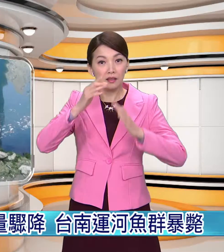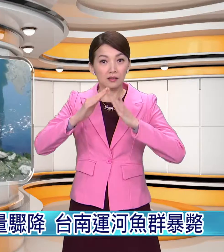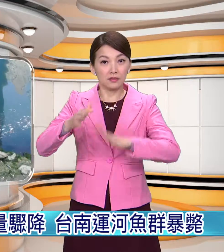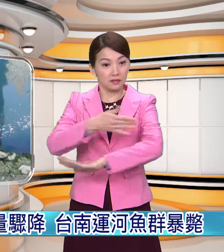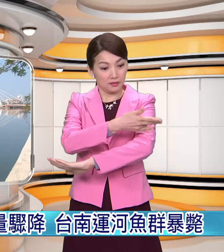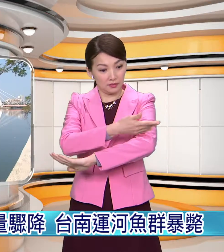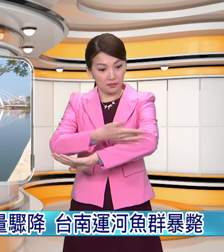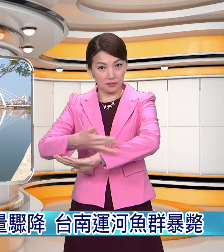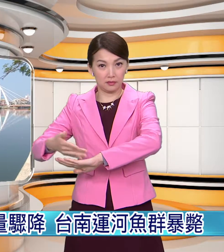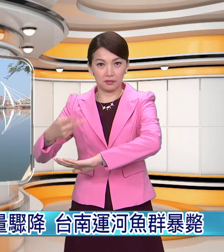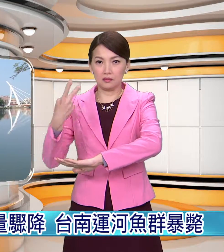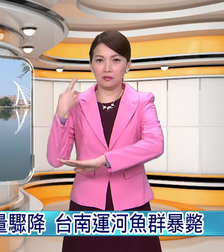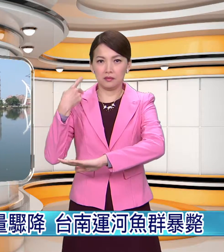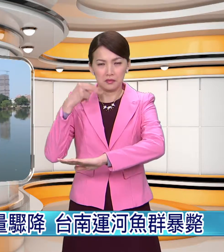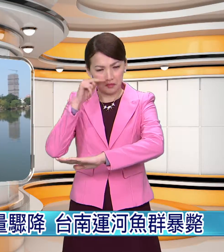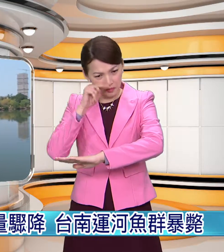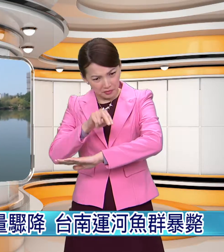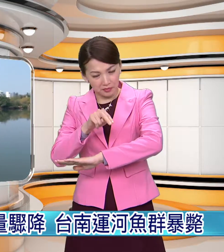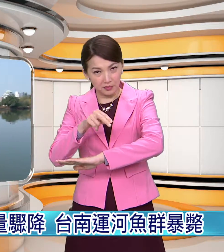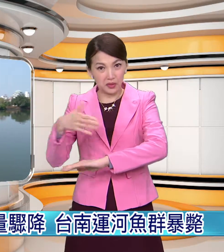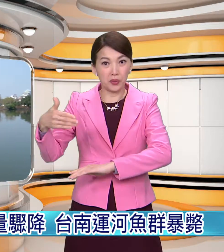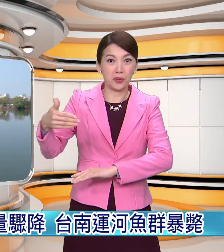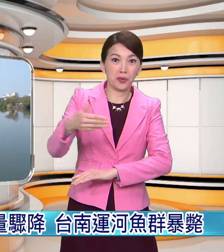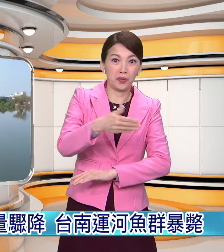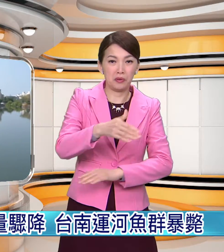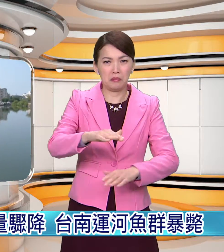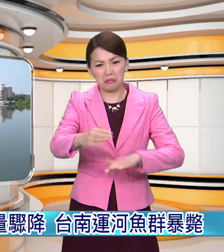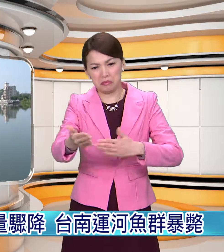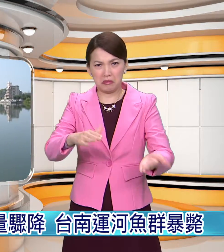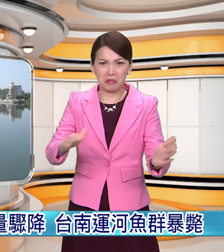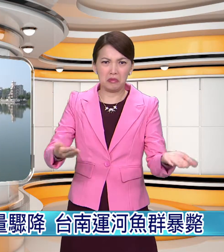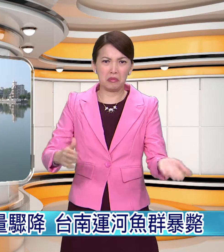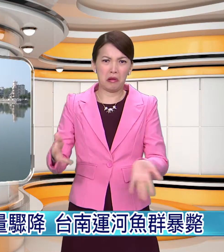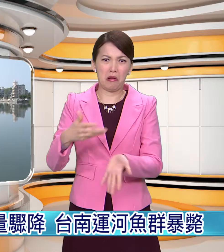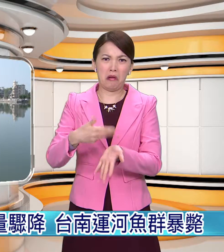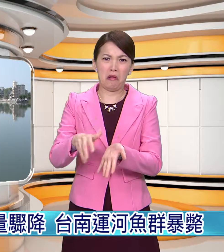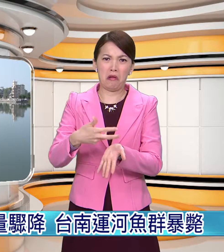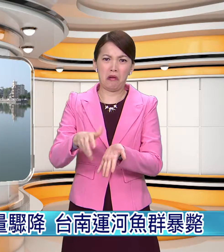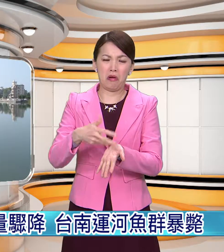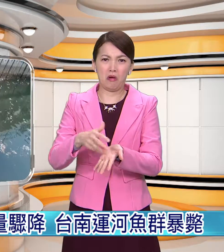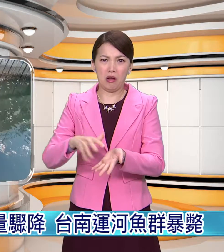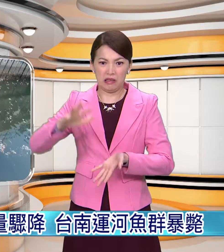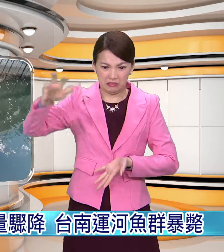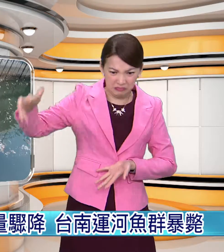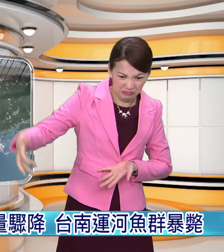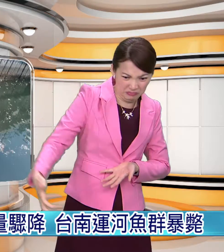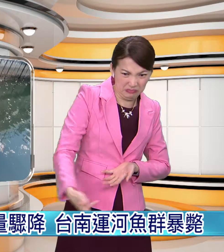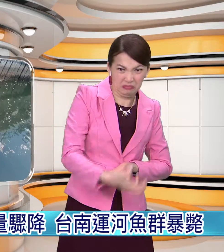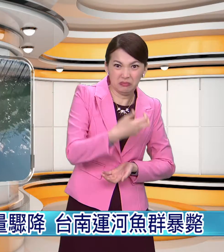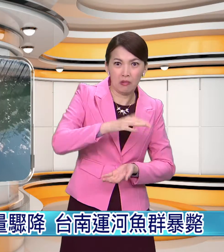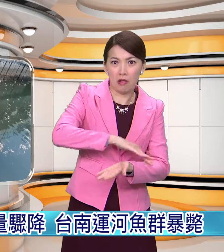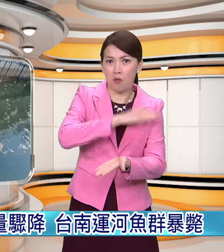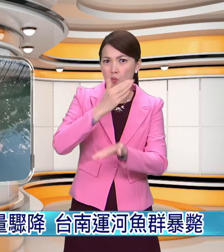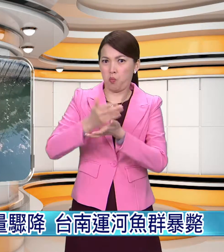台南市运河在12号出现了大量的鱼群暴毙，捞起了 1.4 吨的鱼